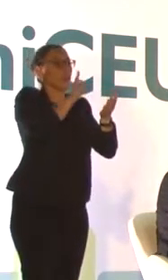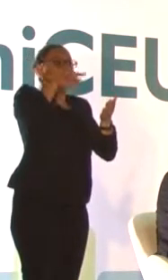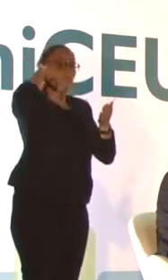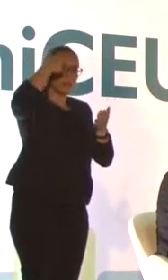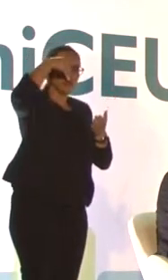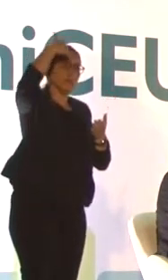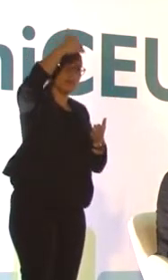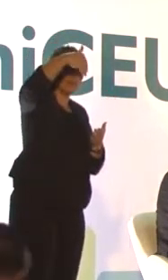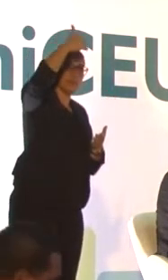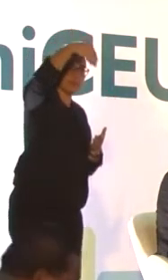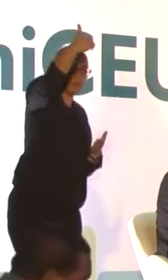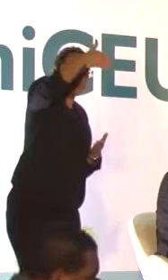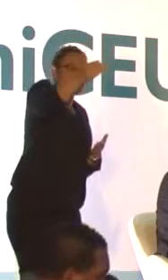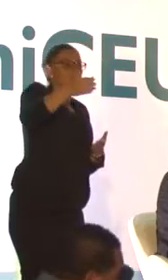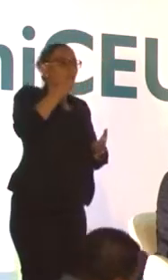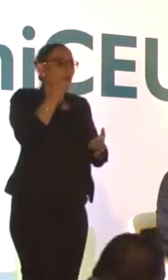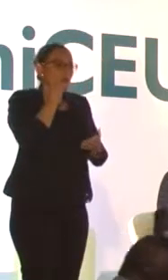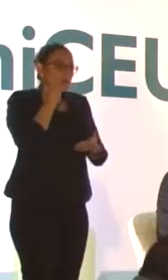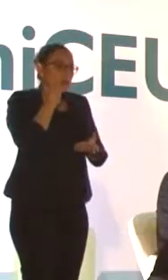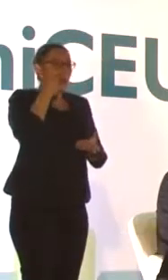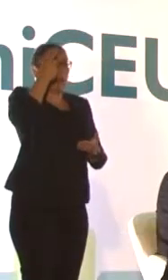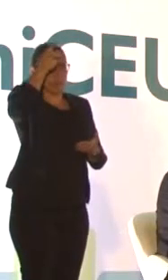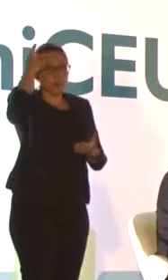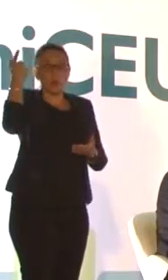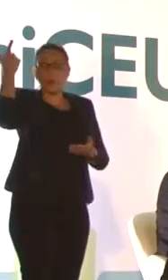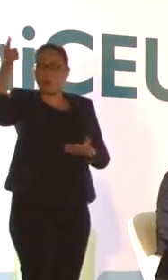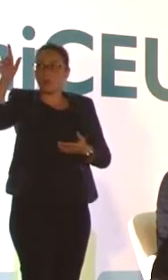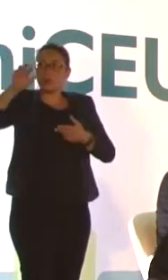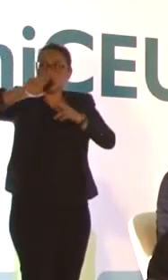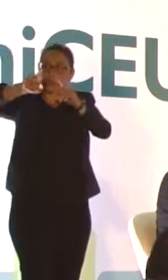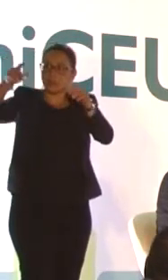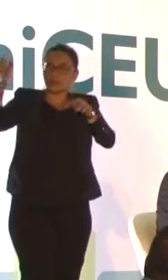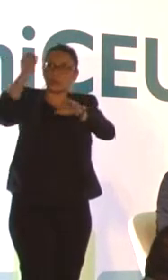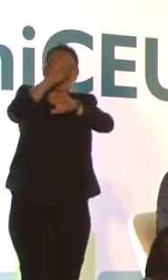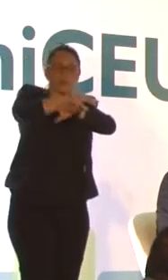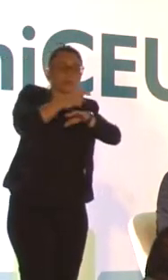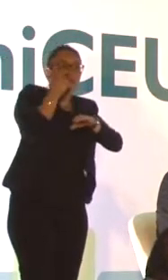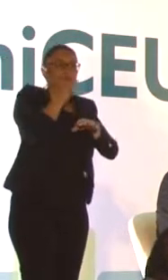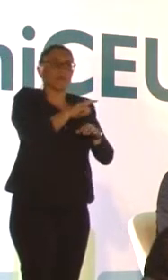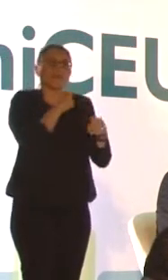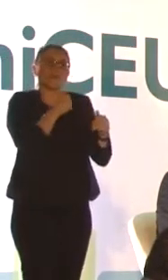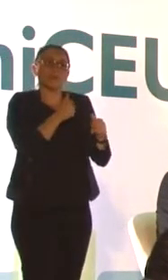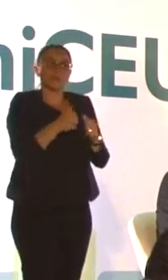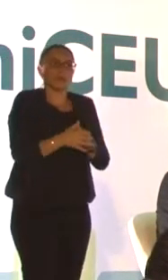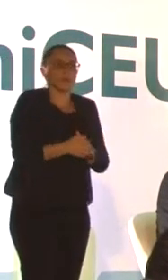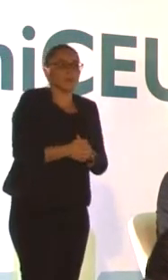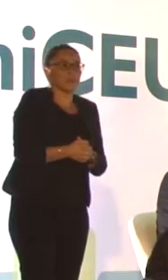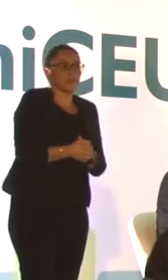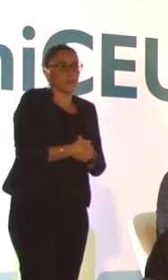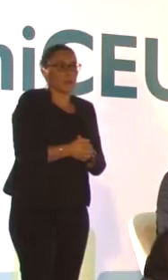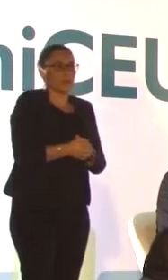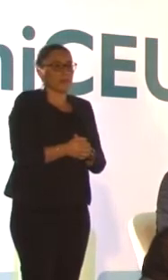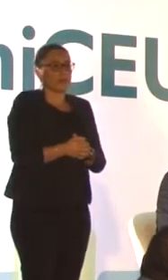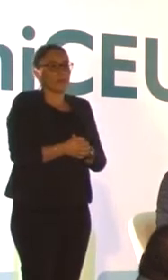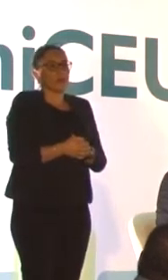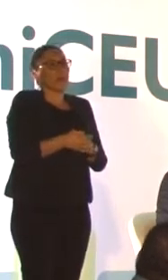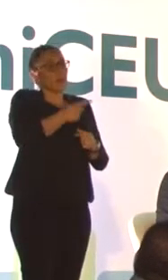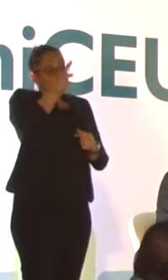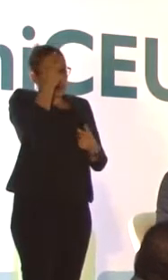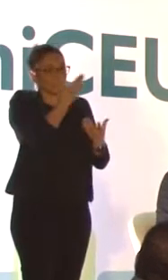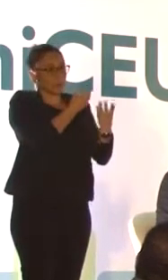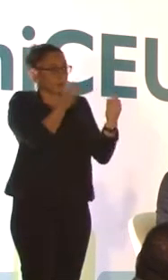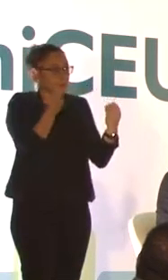etapas, dando oportunidade para muito mais pessoas frequentarem e terminarem um curso como